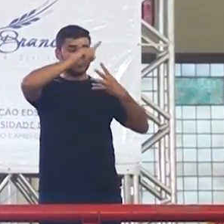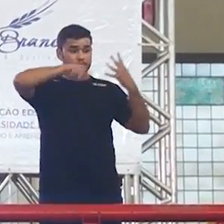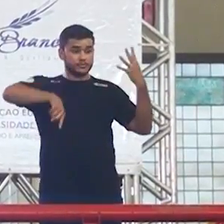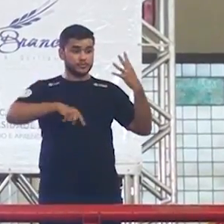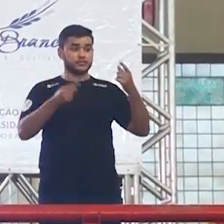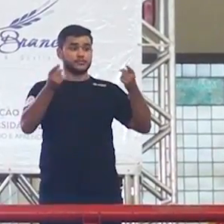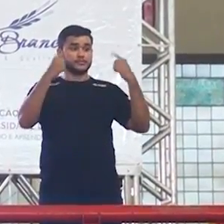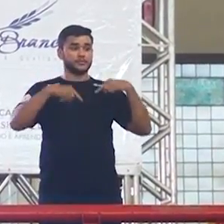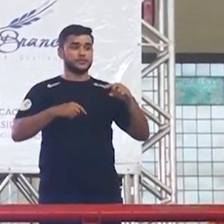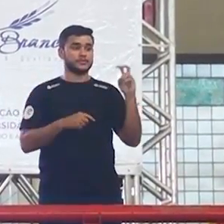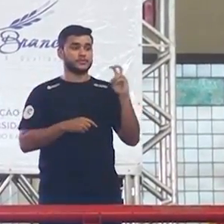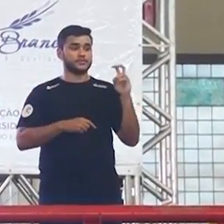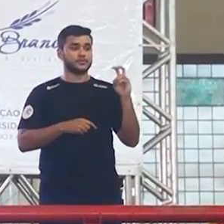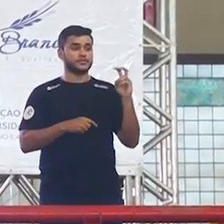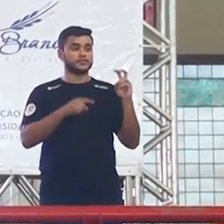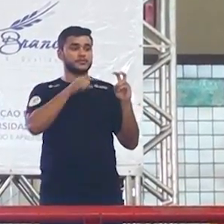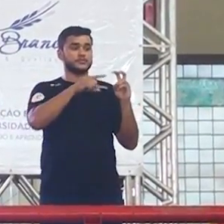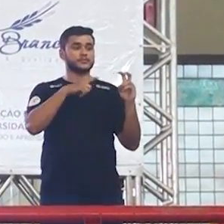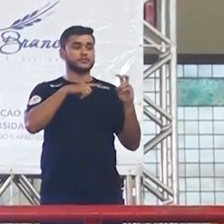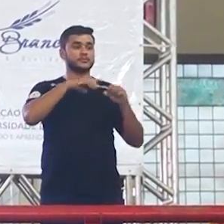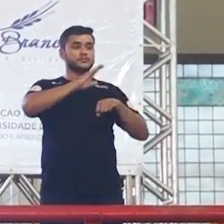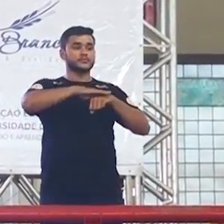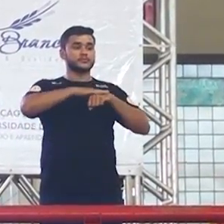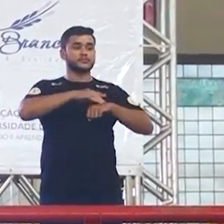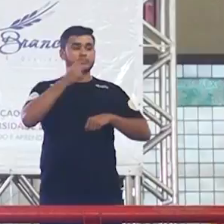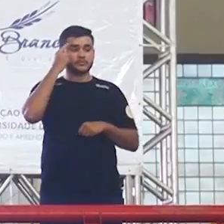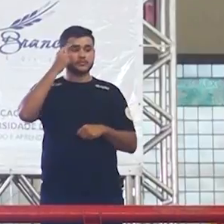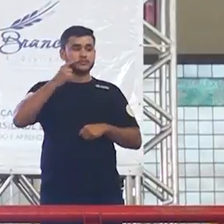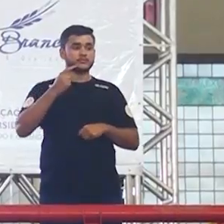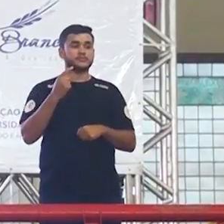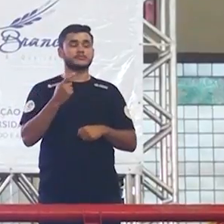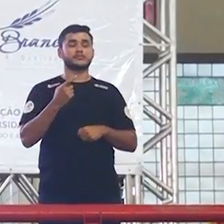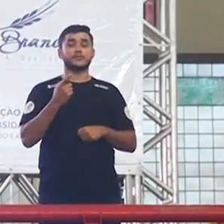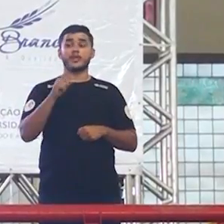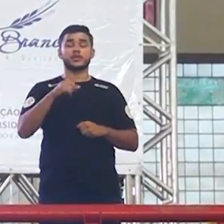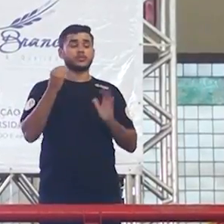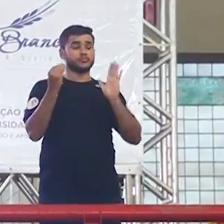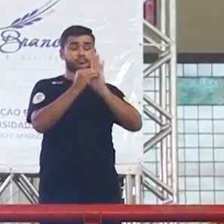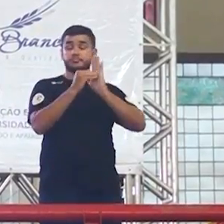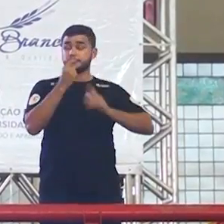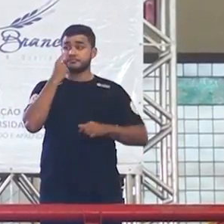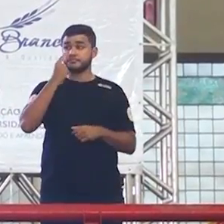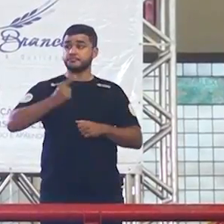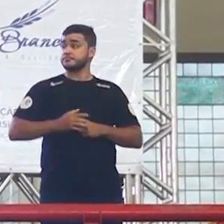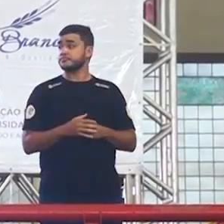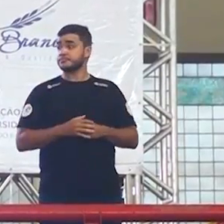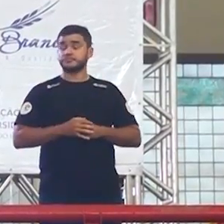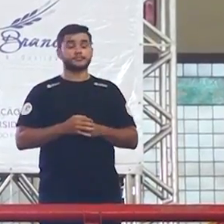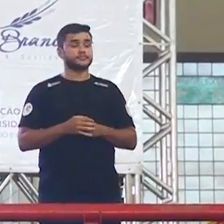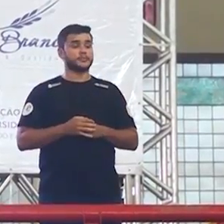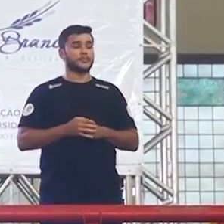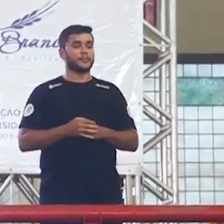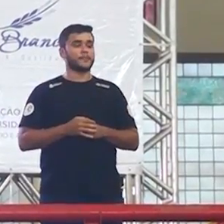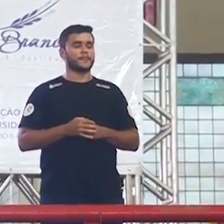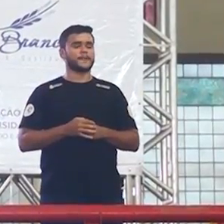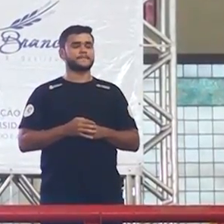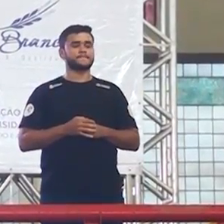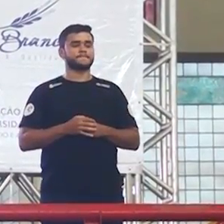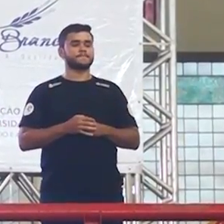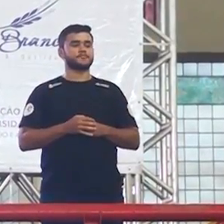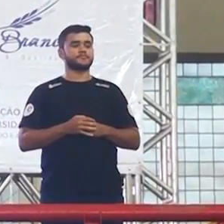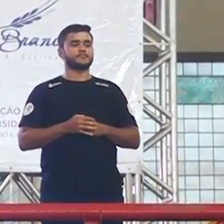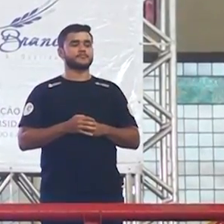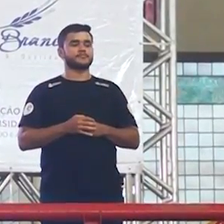Escreva potência, escreva potência. Escreva potência. Isso.